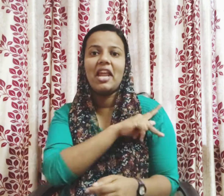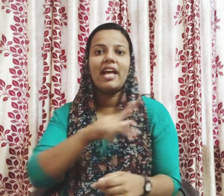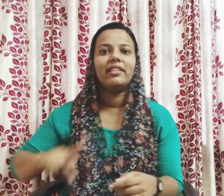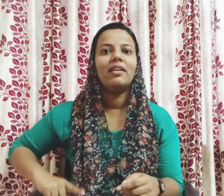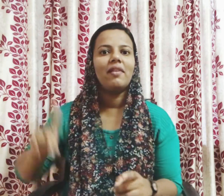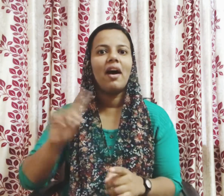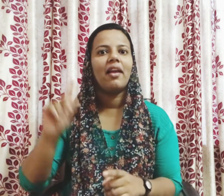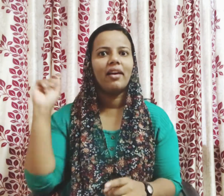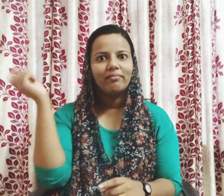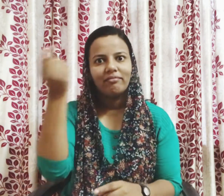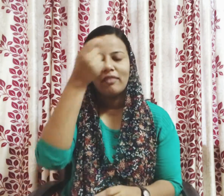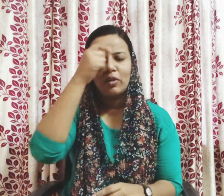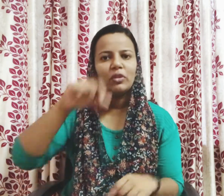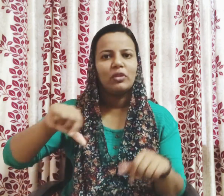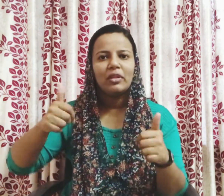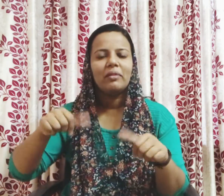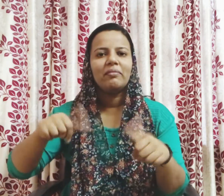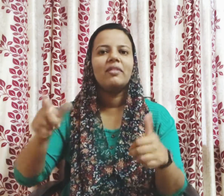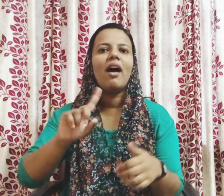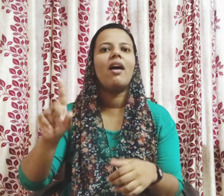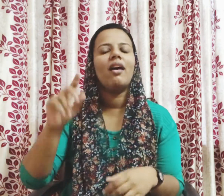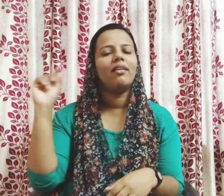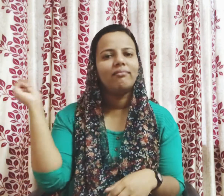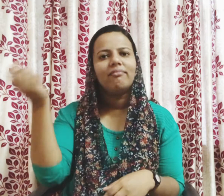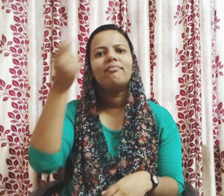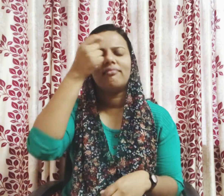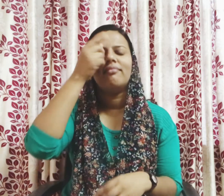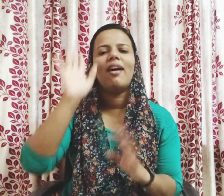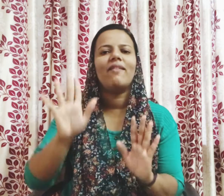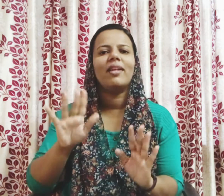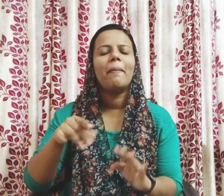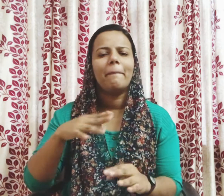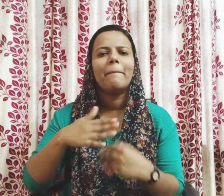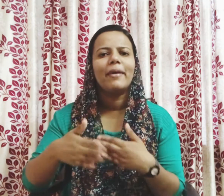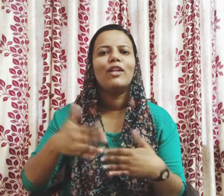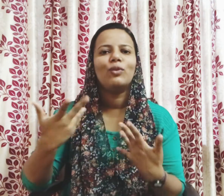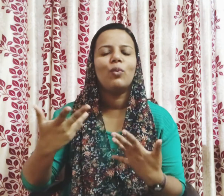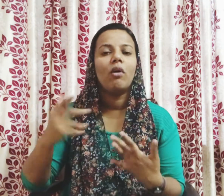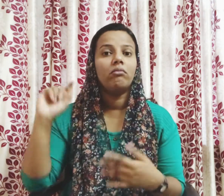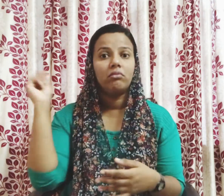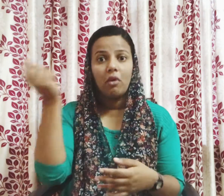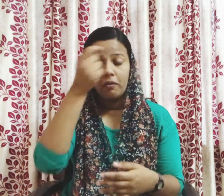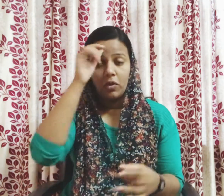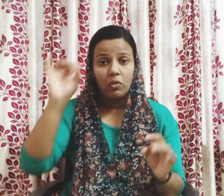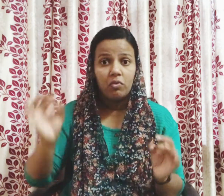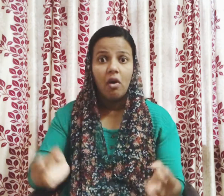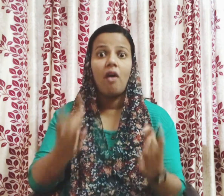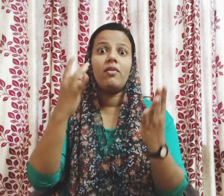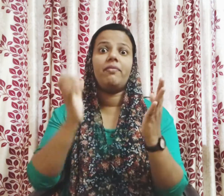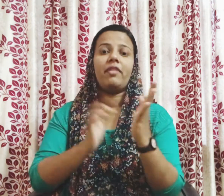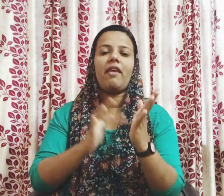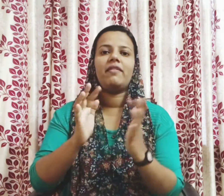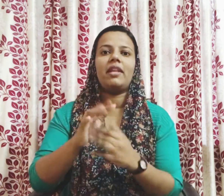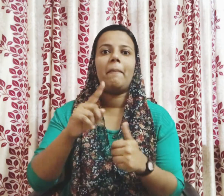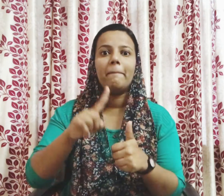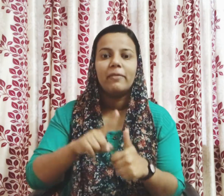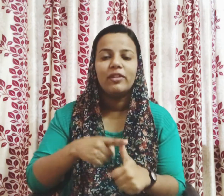ഏറ്റവും അധികം ജയം പ്രാപിച്ച ആൾ. അപ്പോൾ അദ്ദേഹത്തോട് ചോദിച്ചു, അദ്ദേഹം പറയും, ഞാൻ അധികാരത്ത്, അപ്പം ഇതിൻ്റെ അർത്ഥം എന്നാണെന്നറിയാമോ,